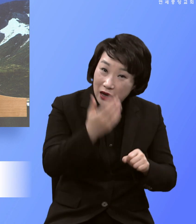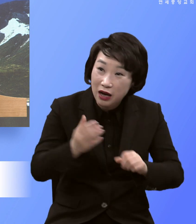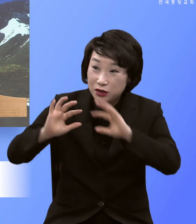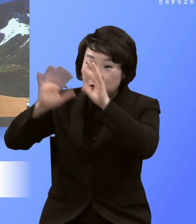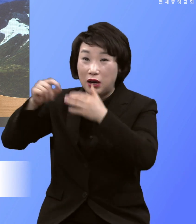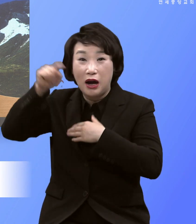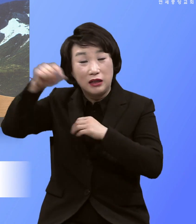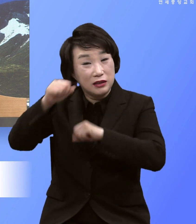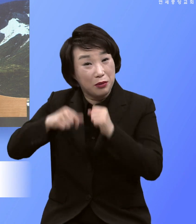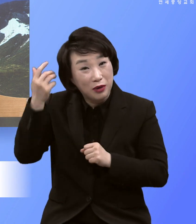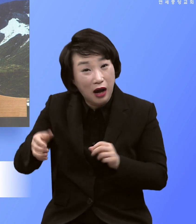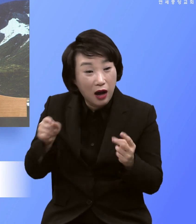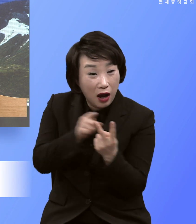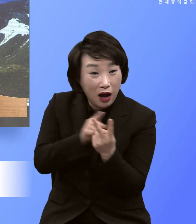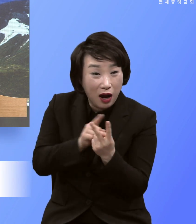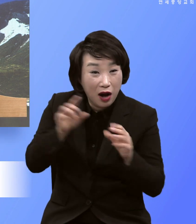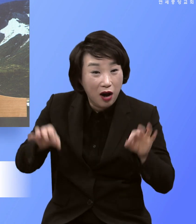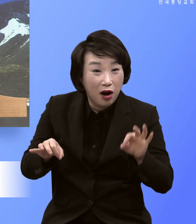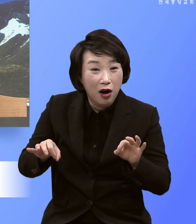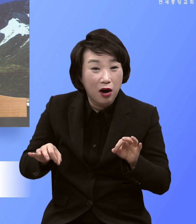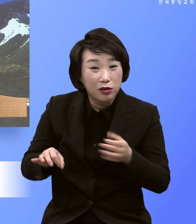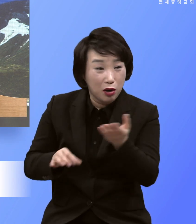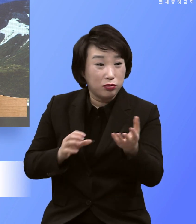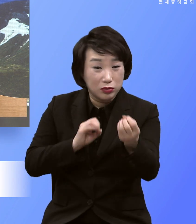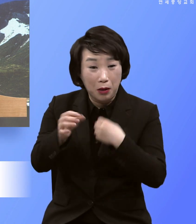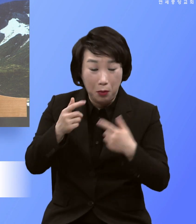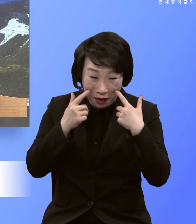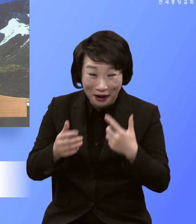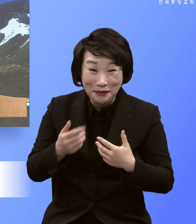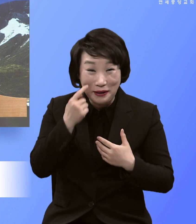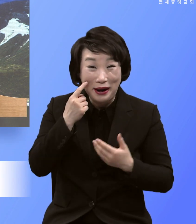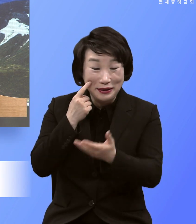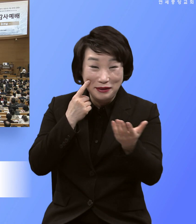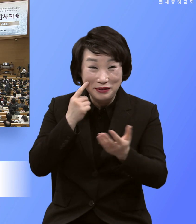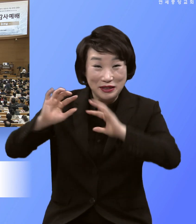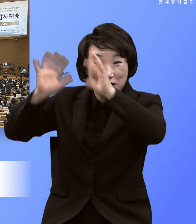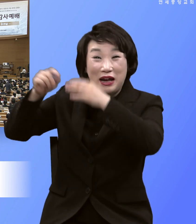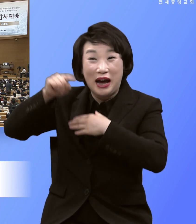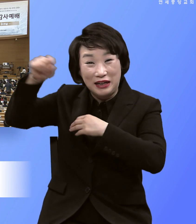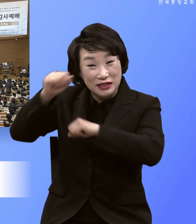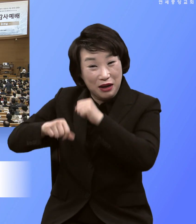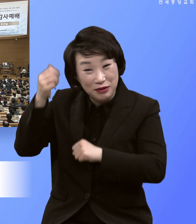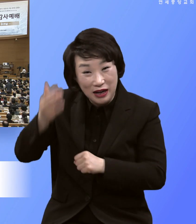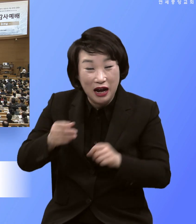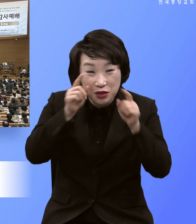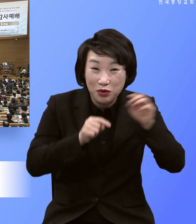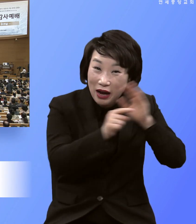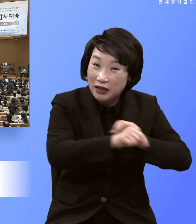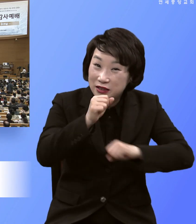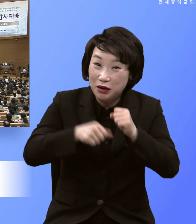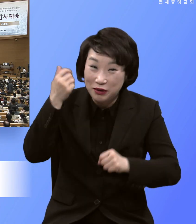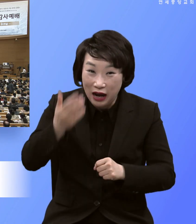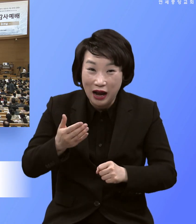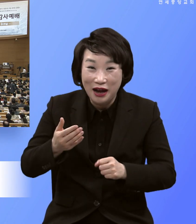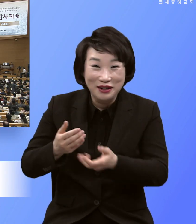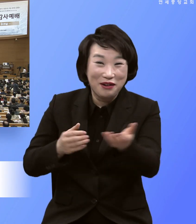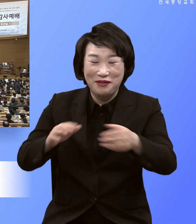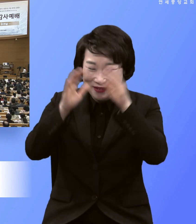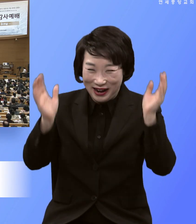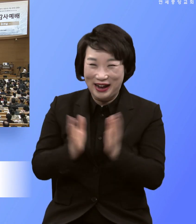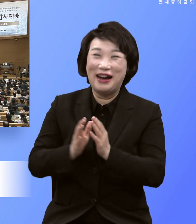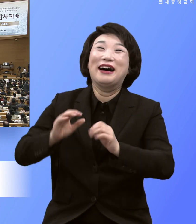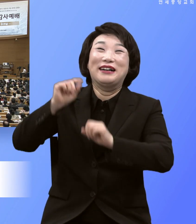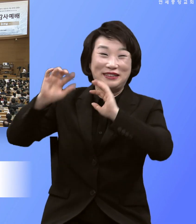게 자유입니까? 아, 왜 이렇게 소리가 치고 천국 가는 게 자유요, 지옥 가는 게 자유요? 아, 그래서